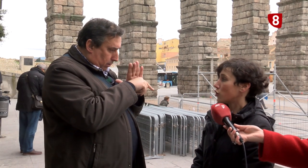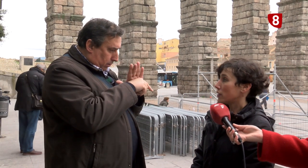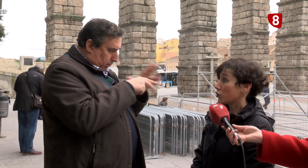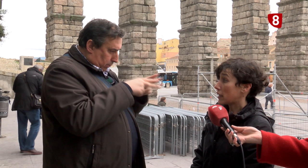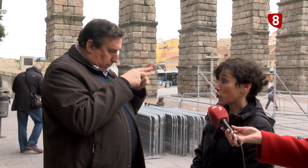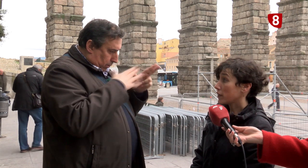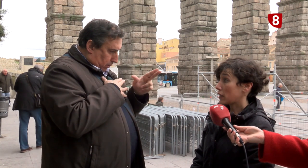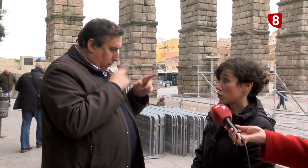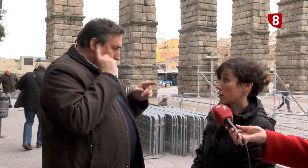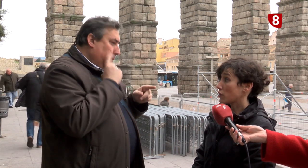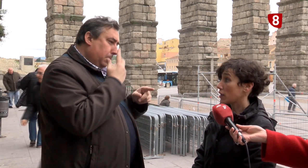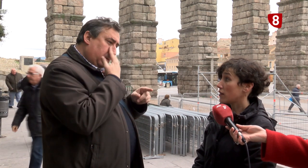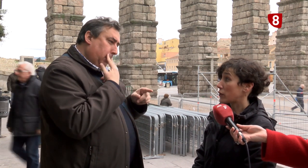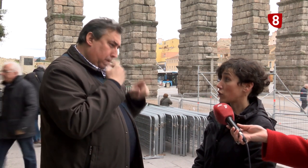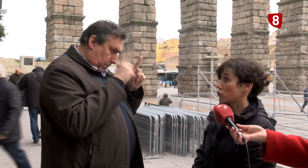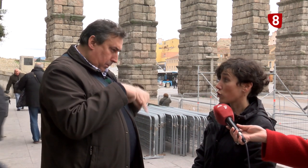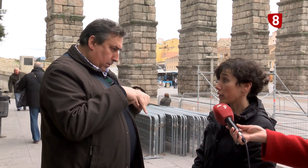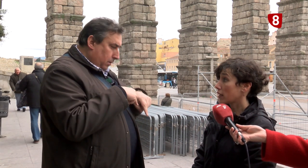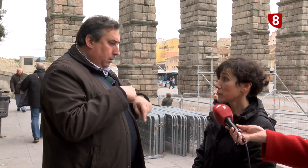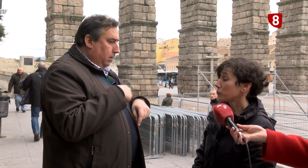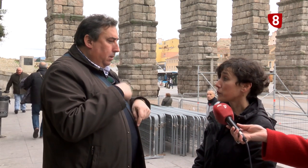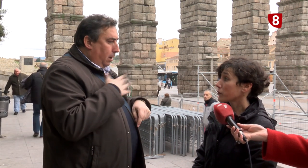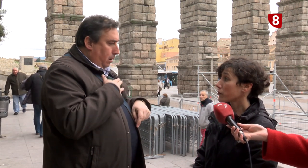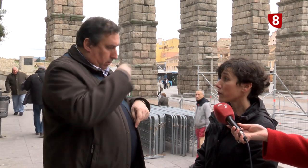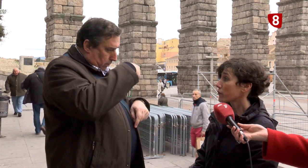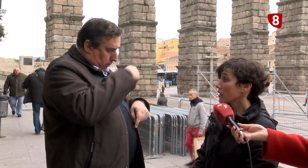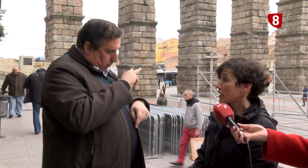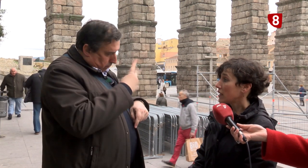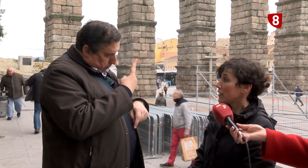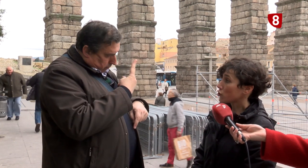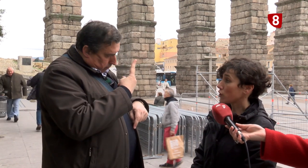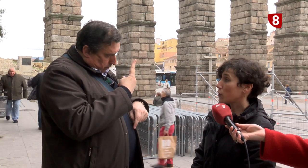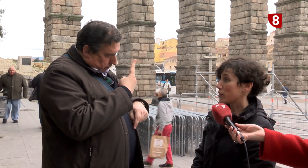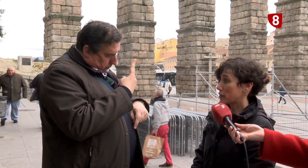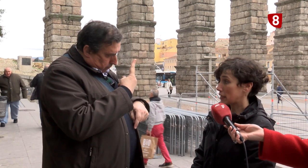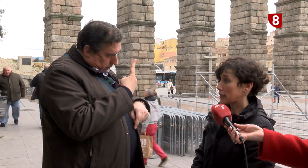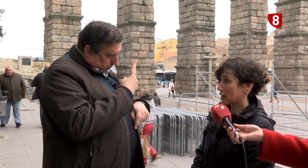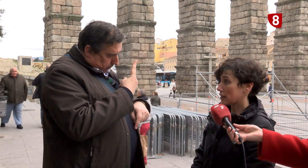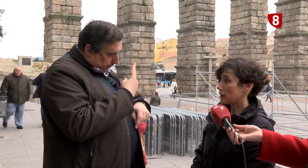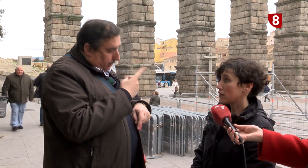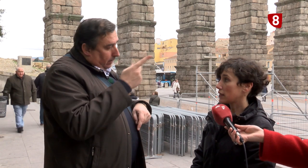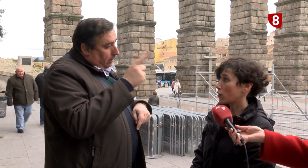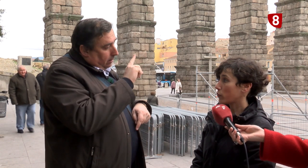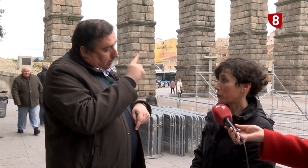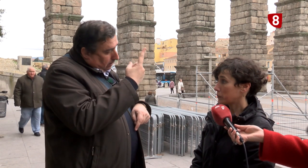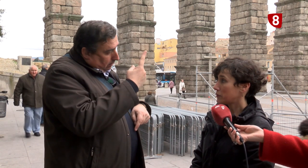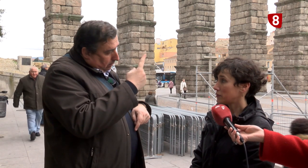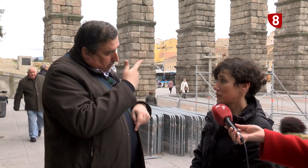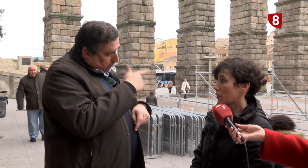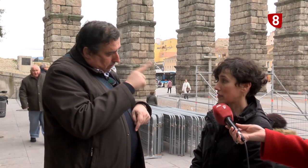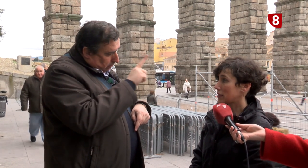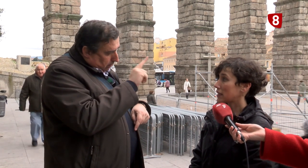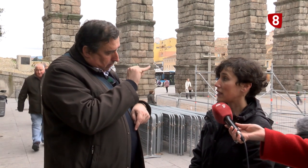yo estoy en asociado en la asociación de personas sordociegas y soy el vicepresidente de aquí de segovia